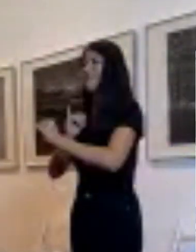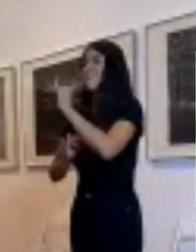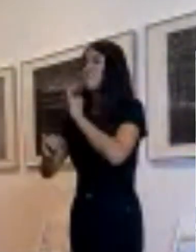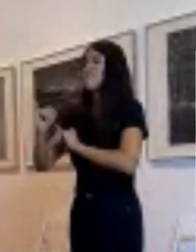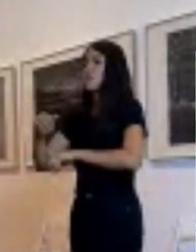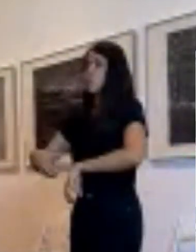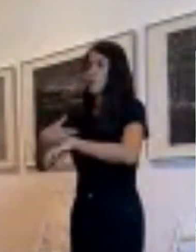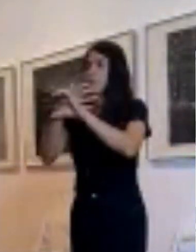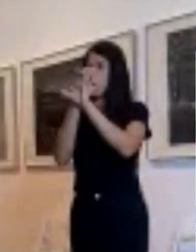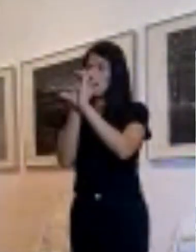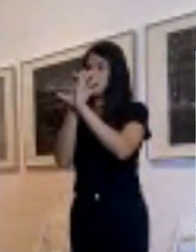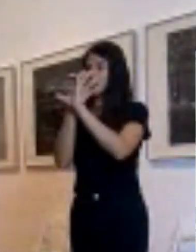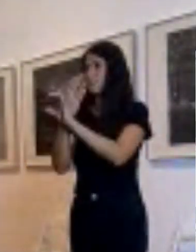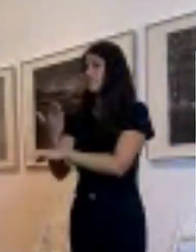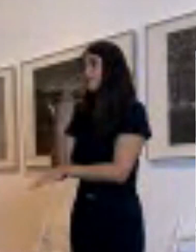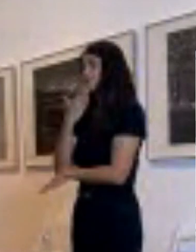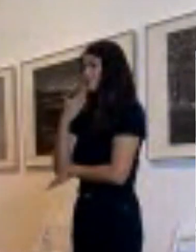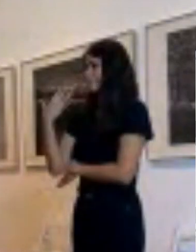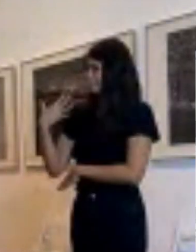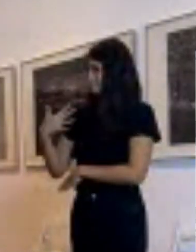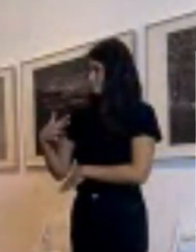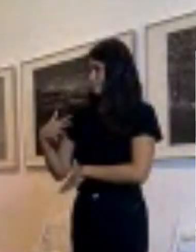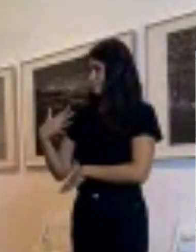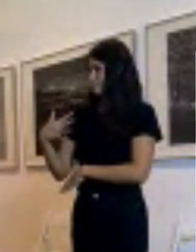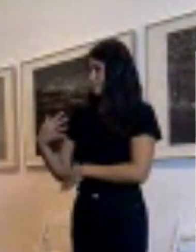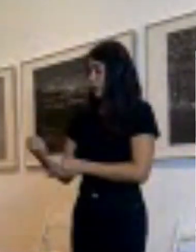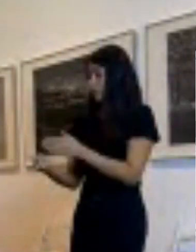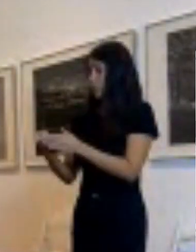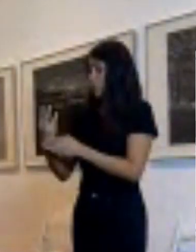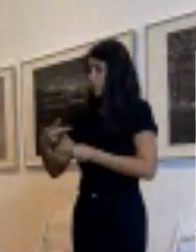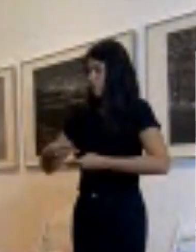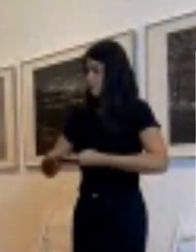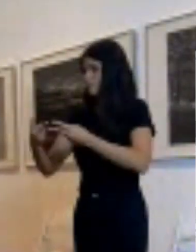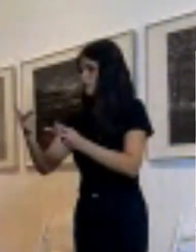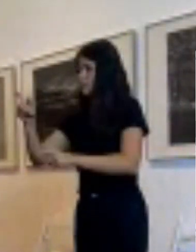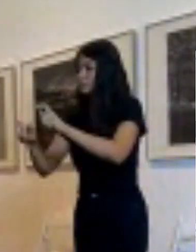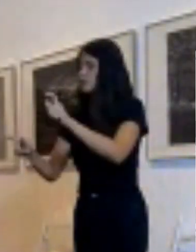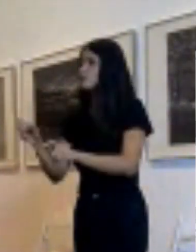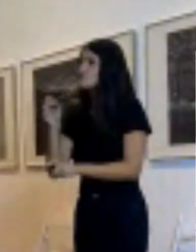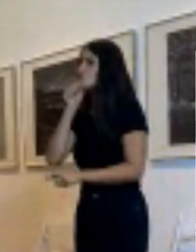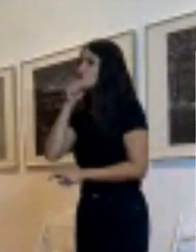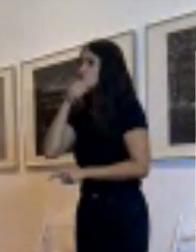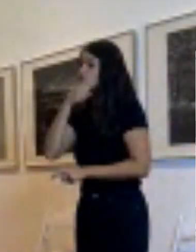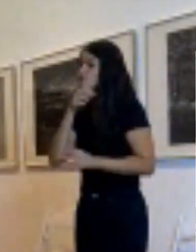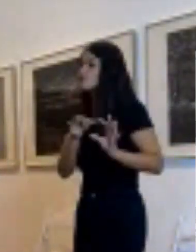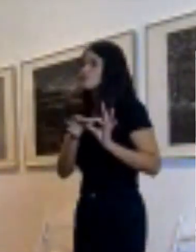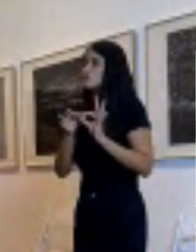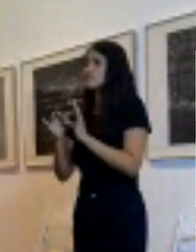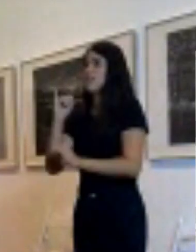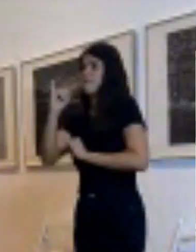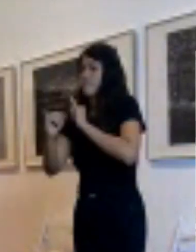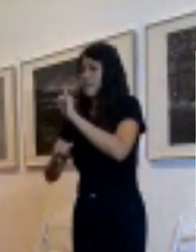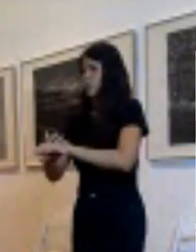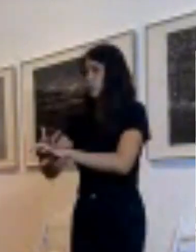y ha sido también muy importante encontrarnos con este nuevo público, porque la virtualidad también fue un